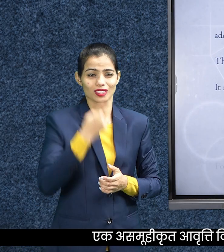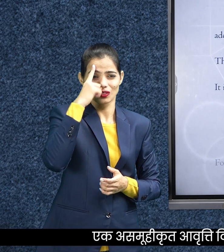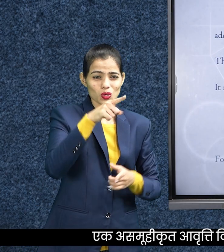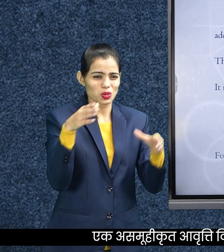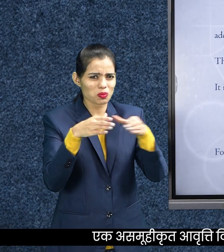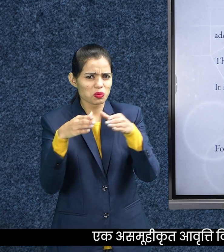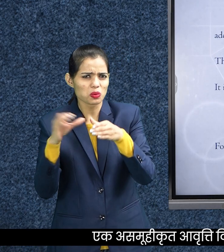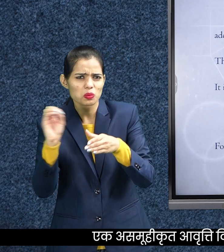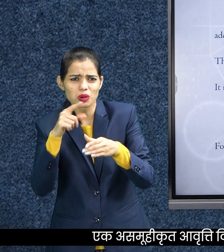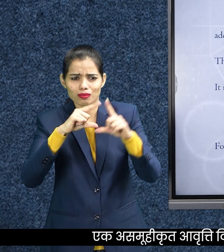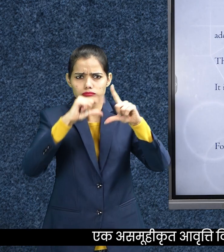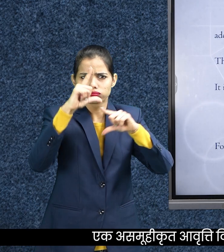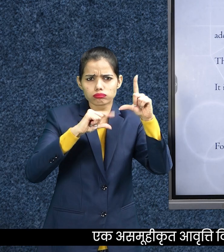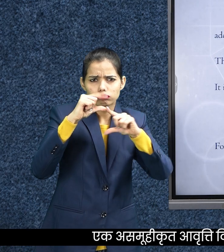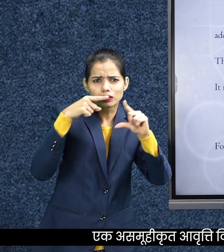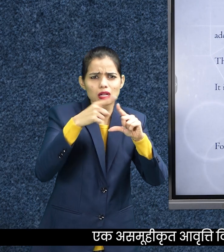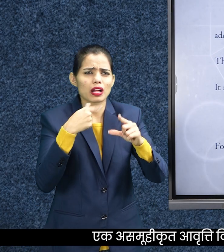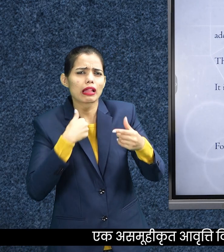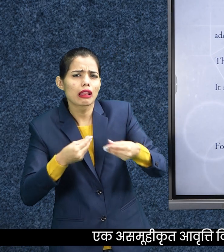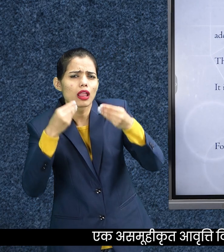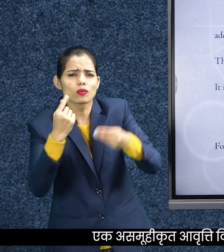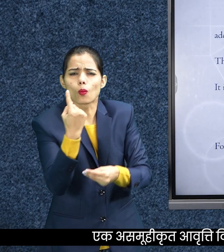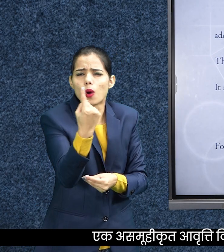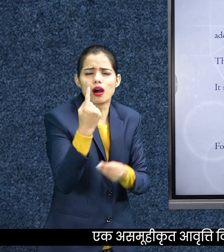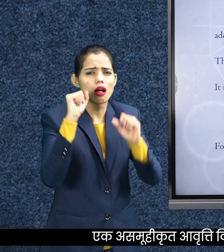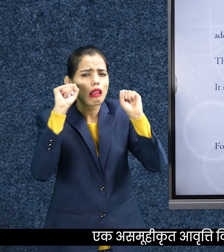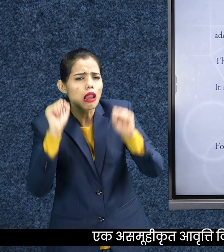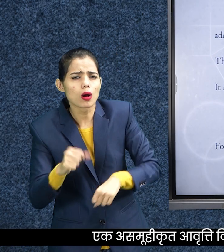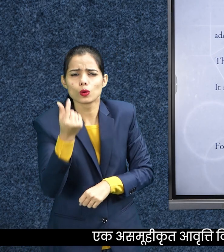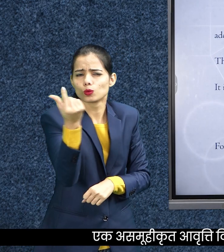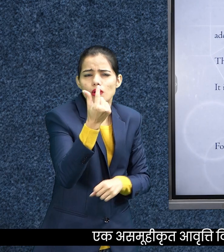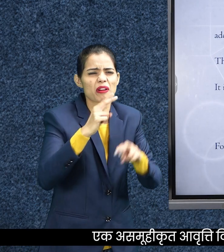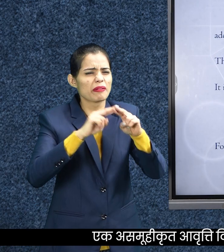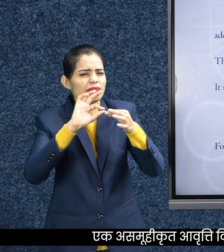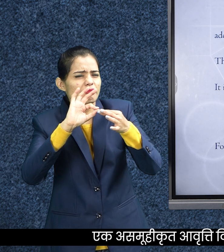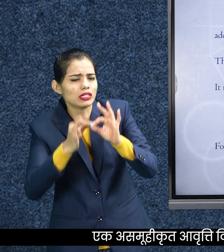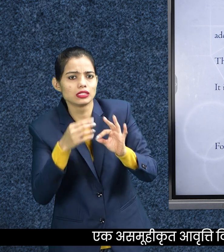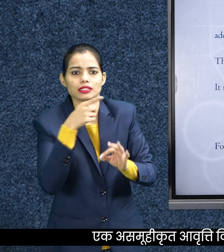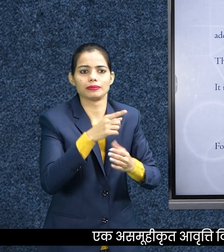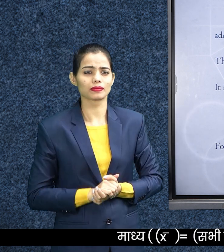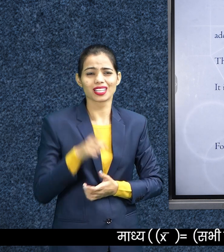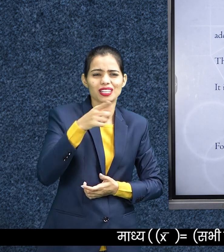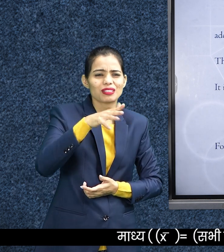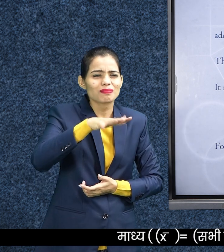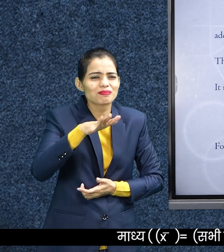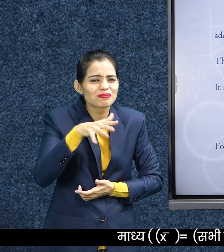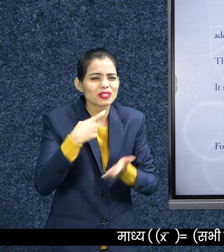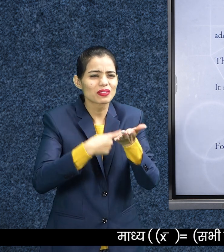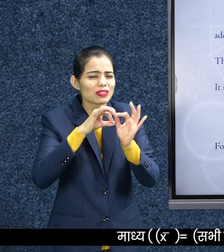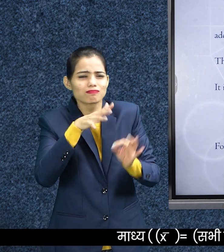एक असमूहीकृत आवृत्ति वितरण के लिए कोई इस सूत्र का उपयोग कर सकता है। माध्य x इज इक्वल्स